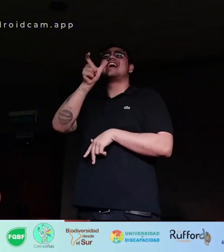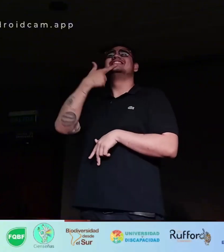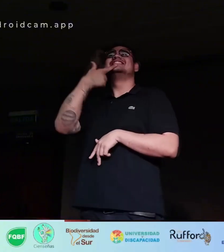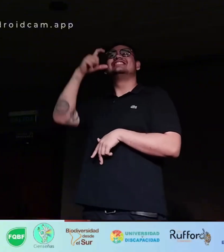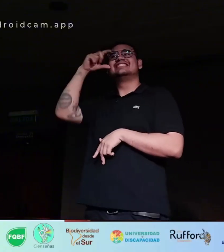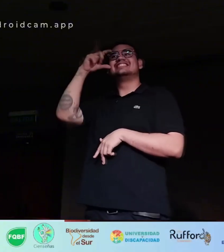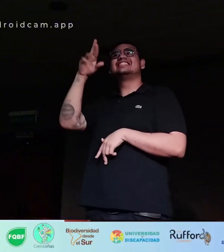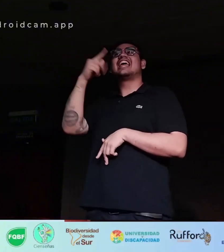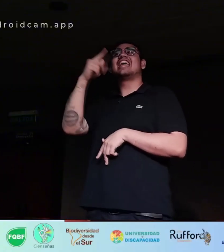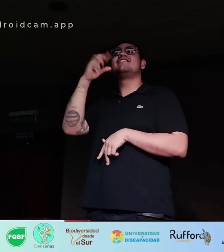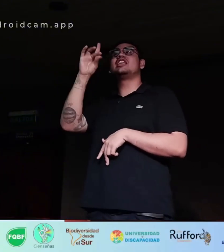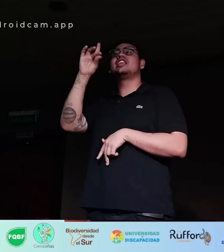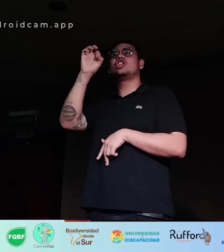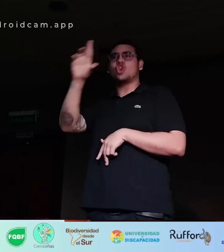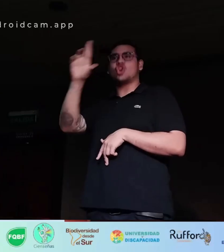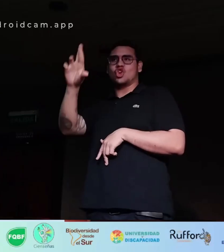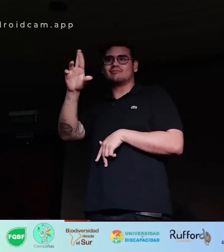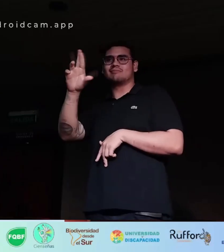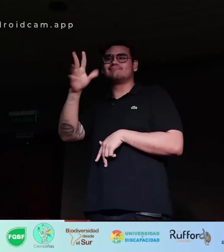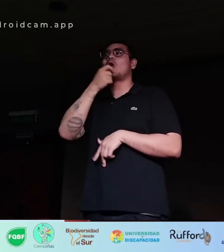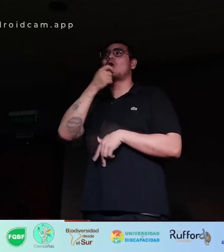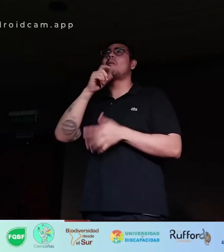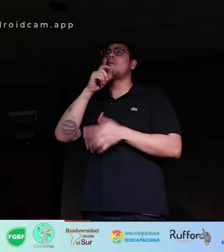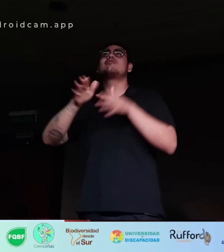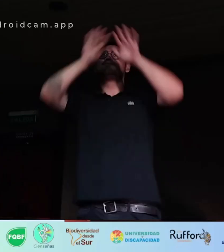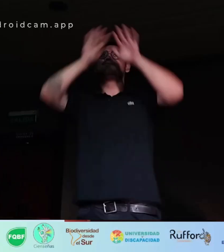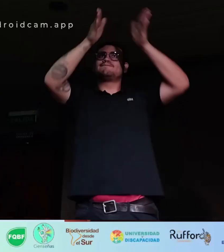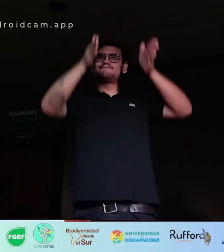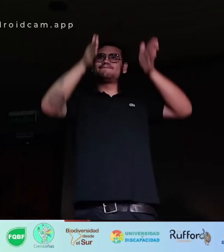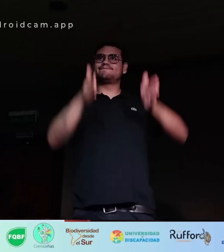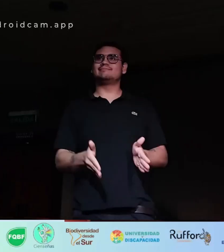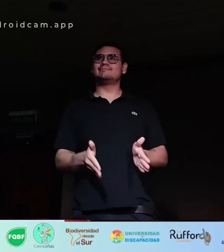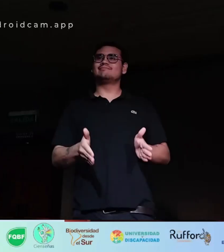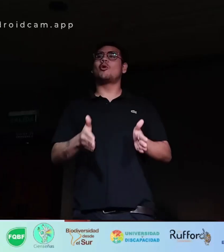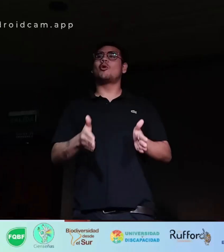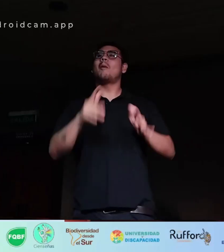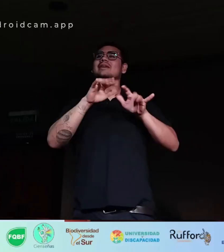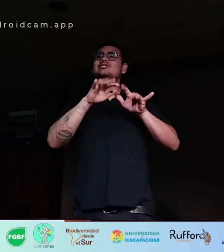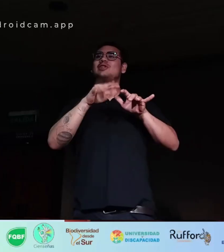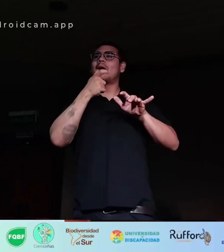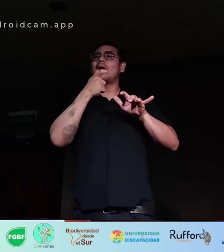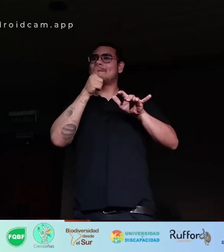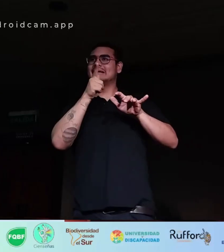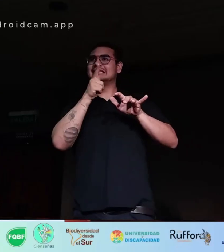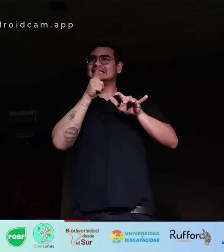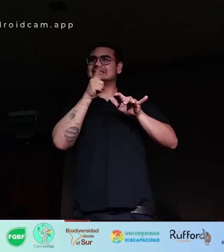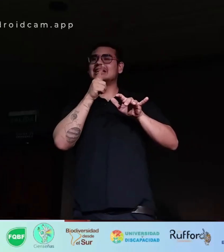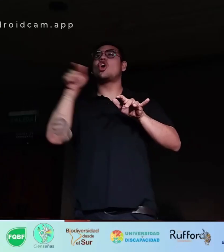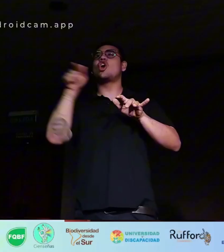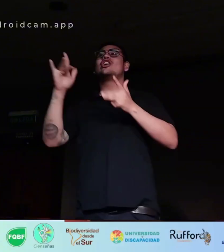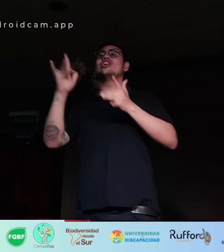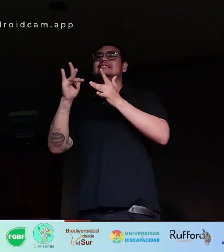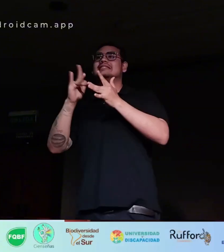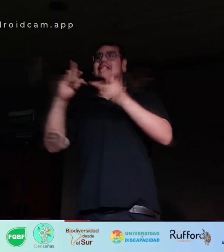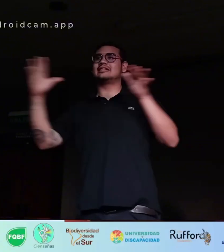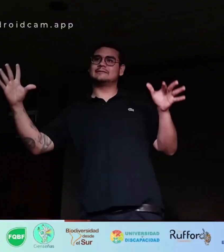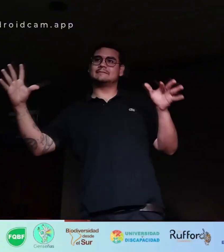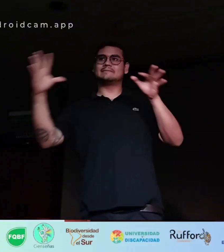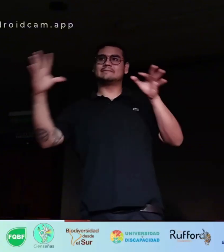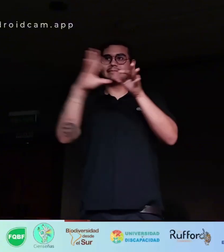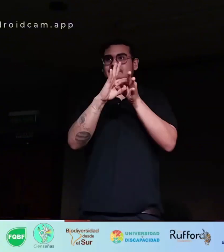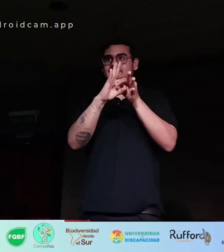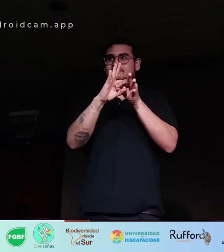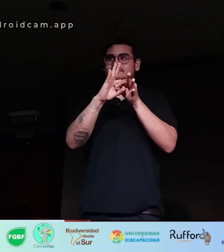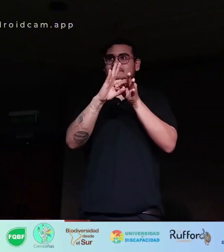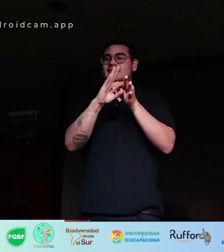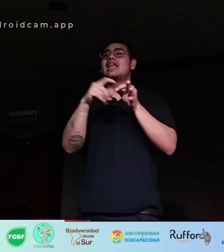como una computadora grande conectada a internet, que eso te permite cargar mi programa